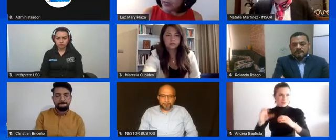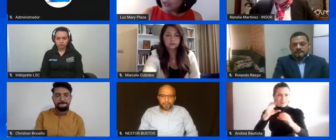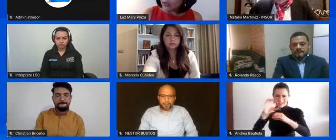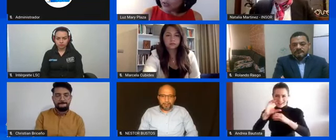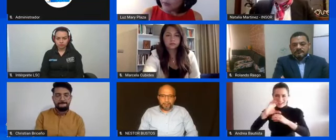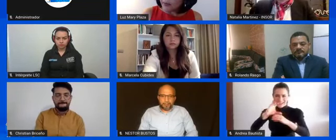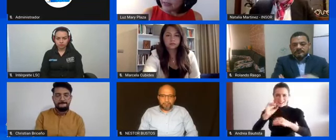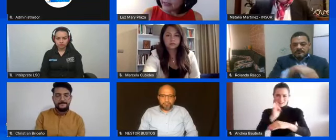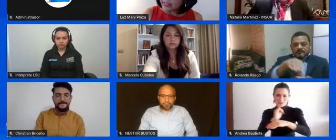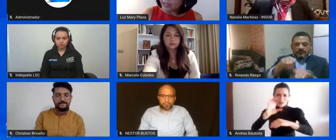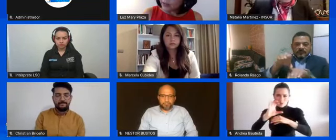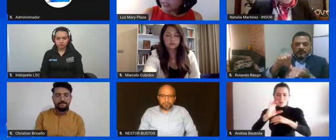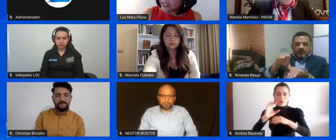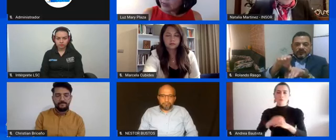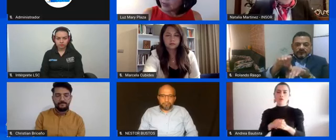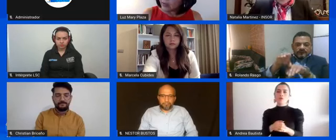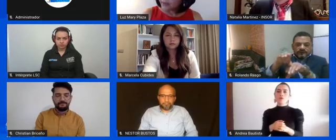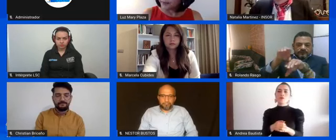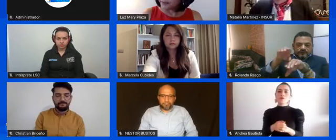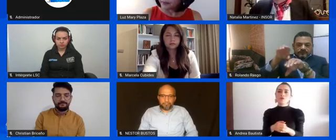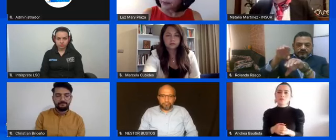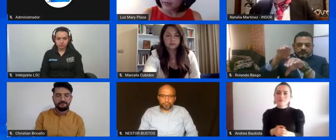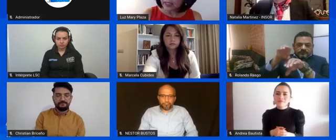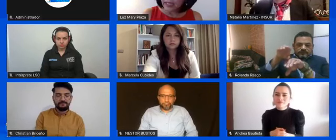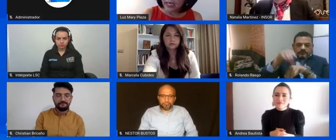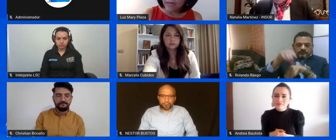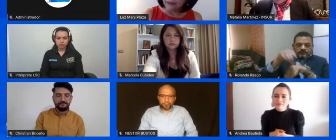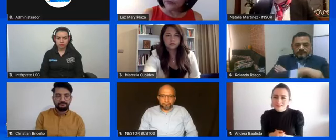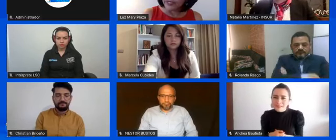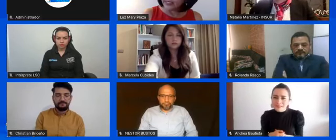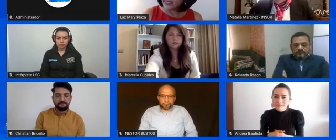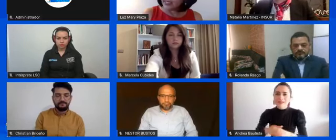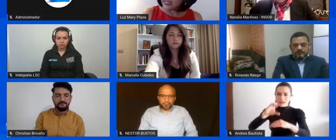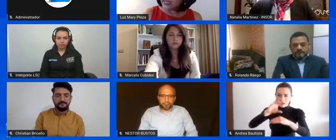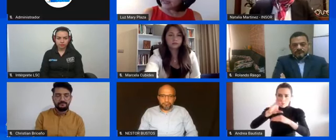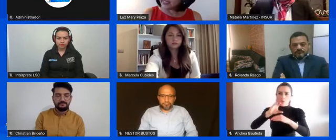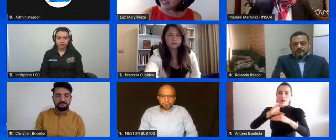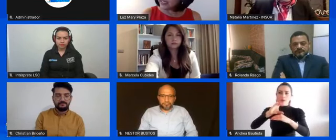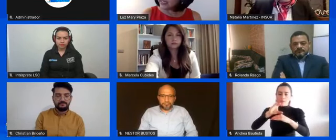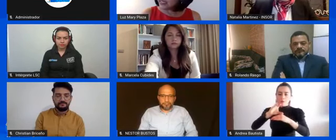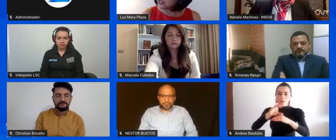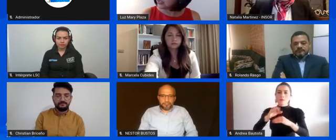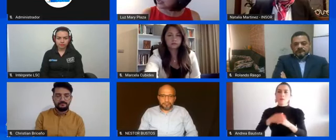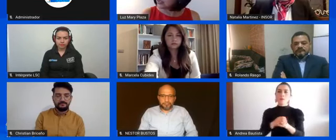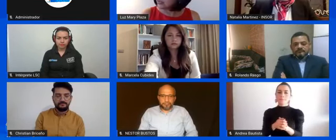Y luego otra parte que teníamos del INSOR fue hacer